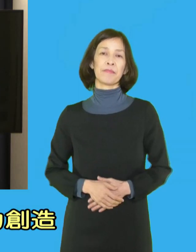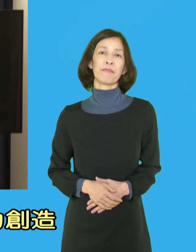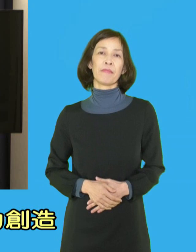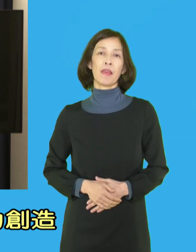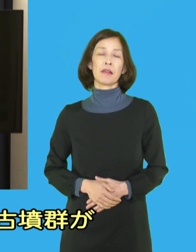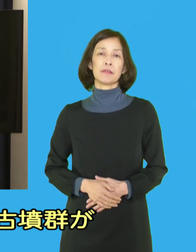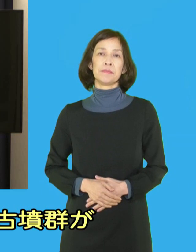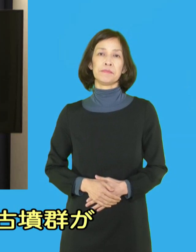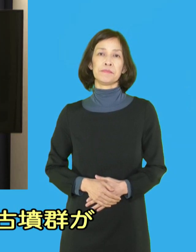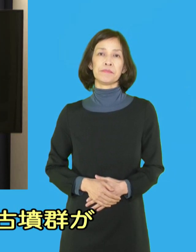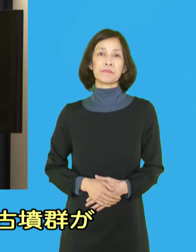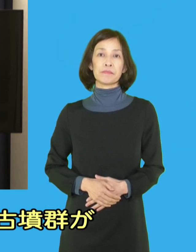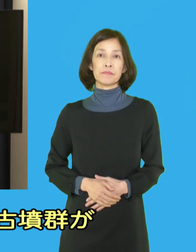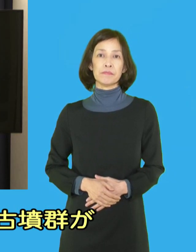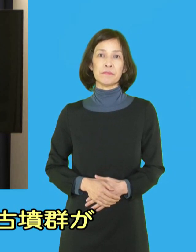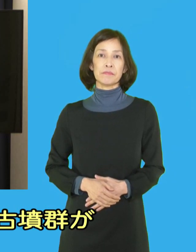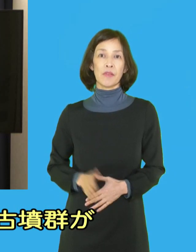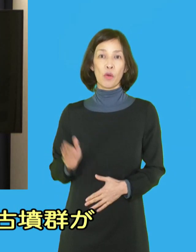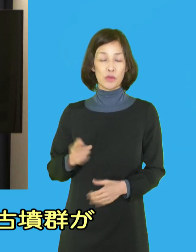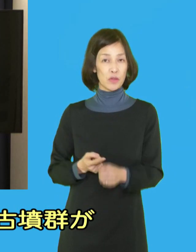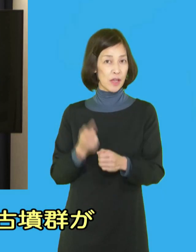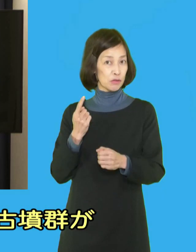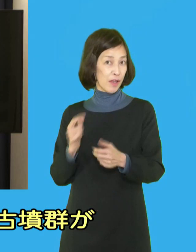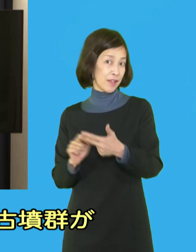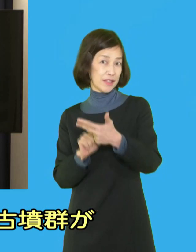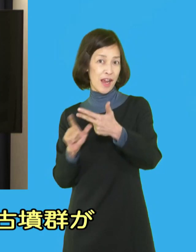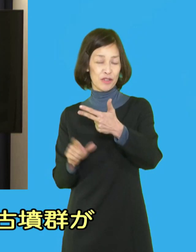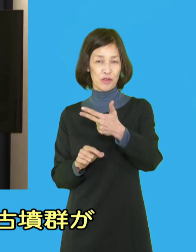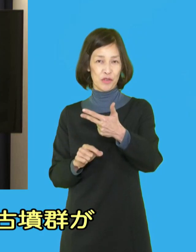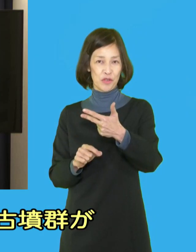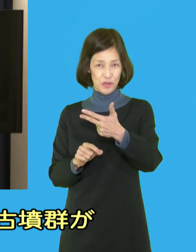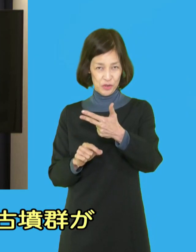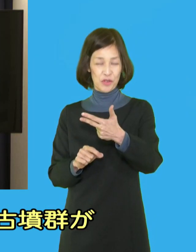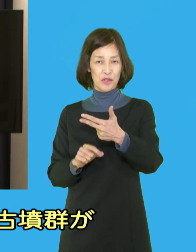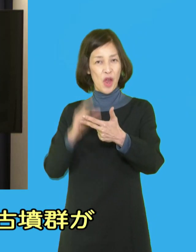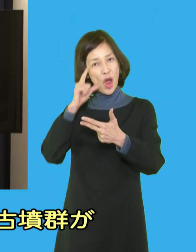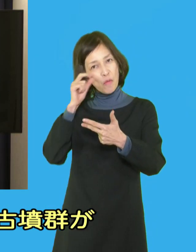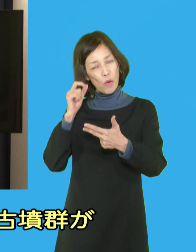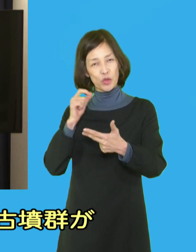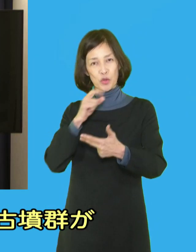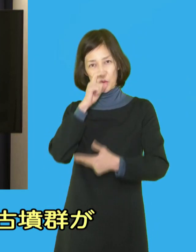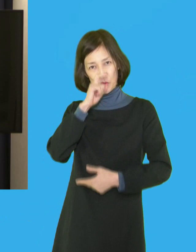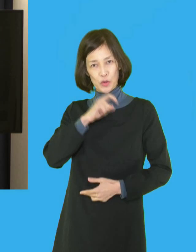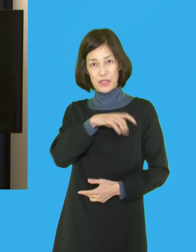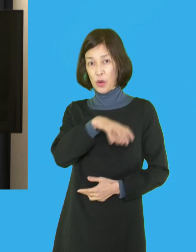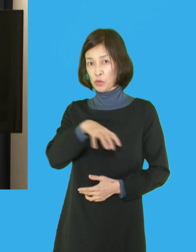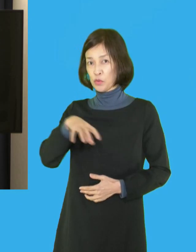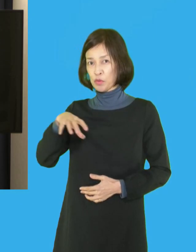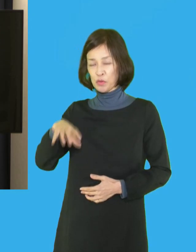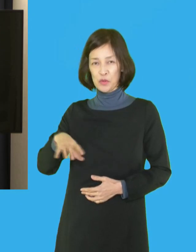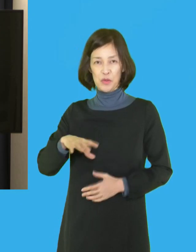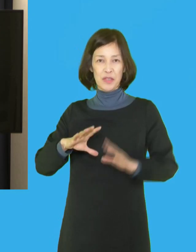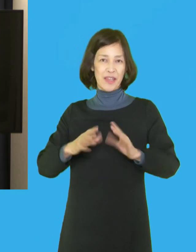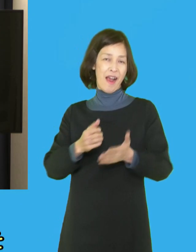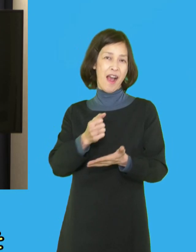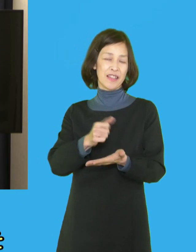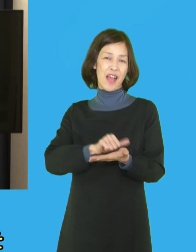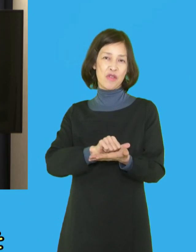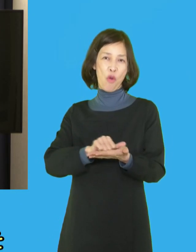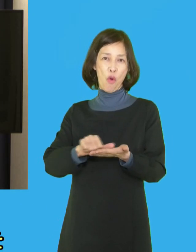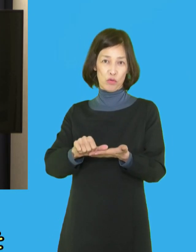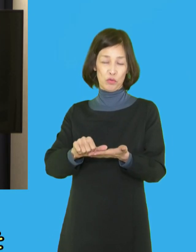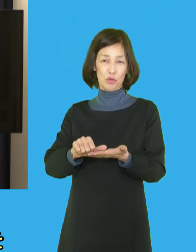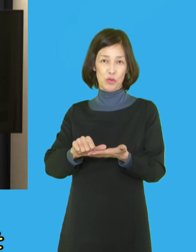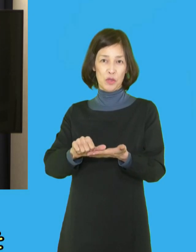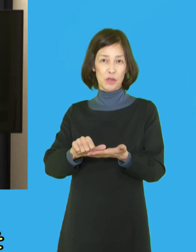。こちらですね、昨年の7月に元古市古墳群が世界遺産登録をされまして、就任以降予定していたガ